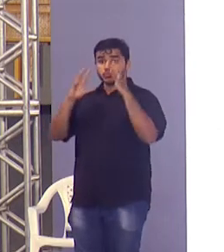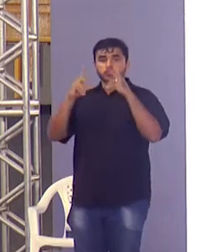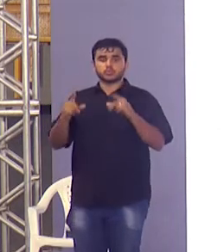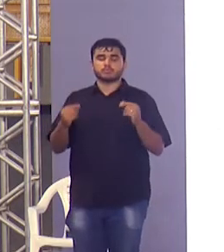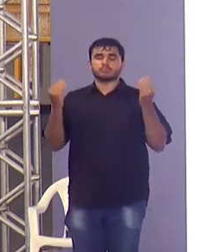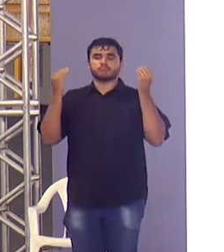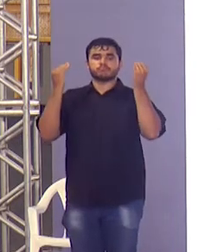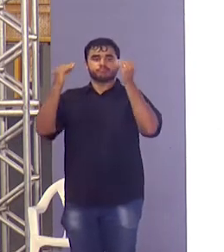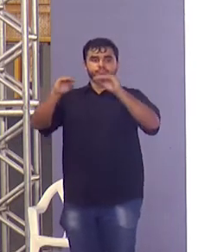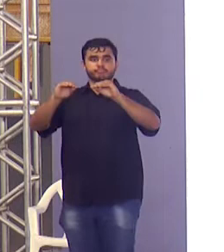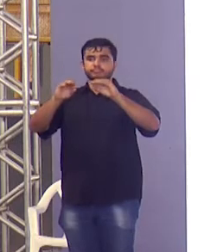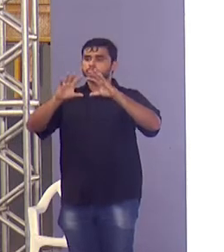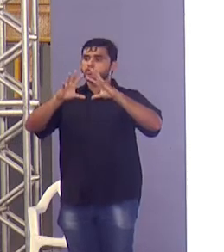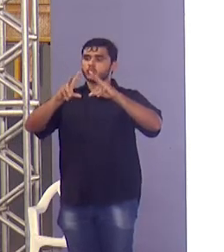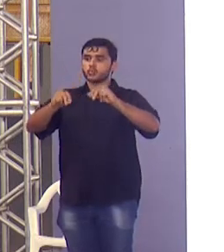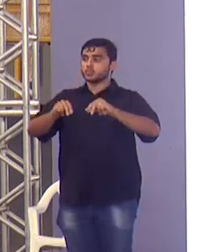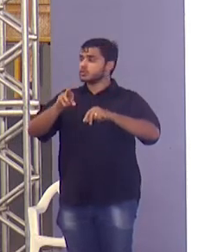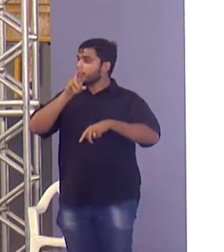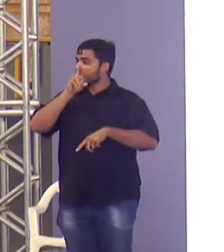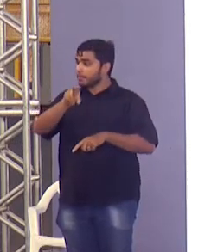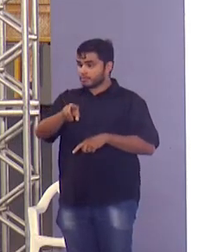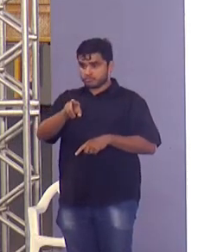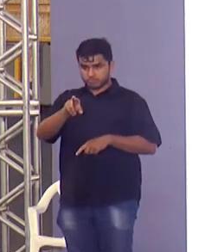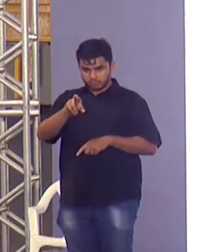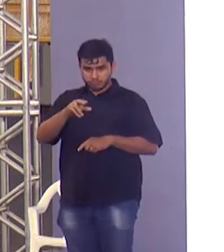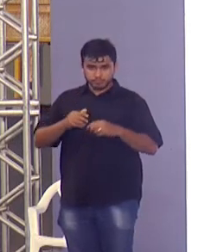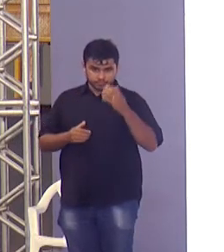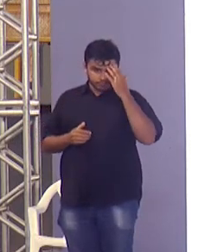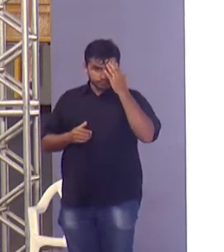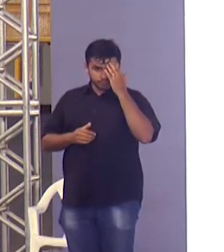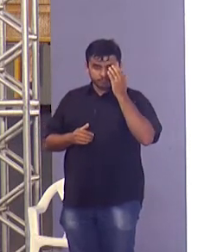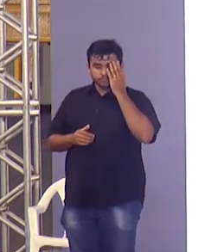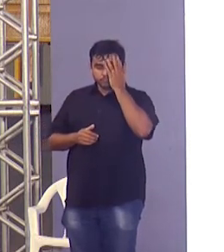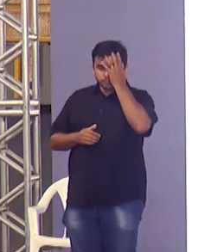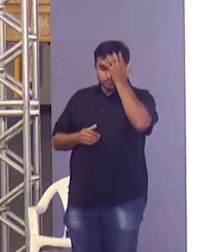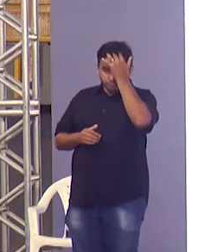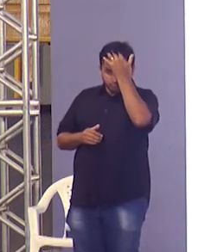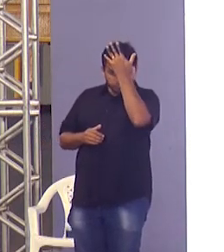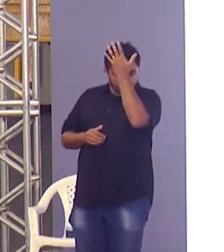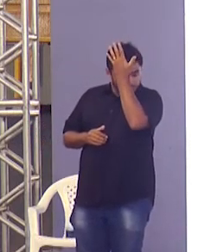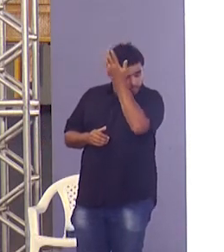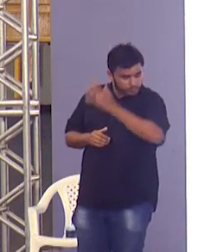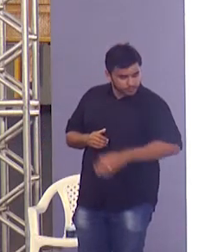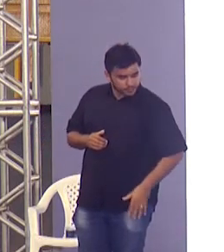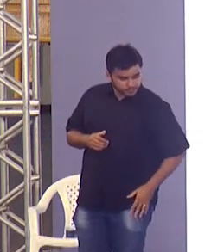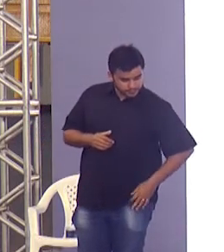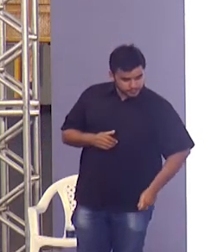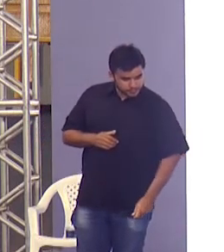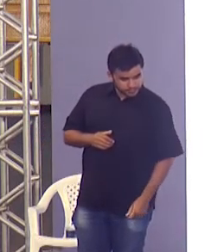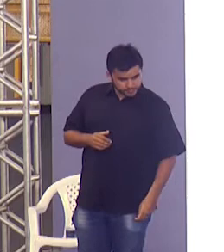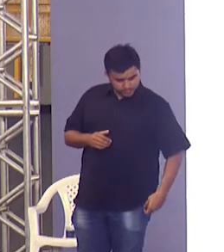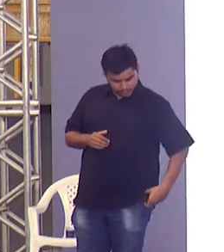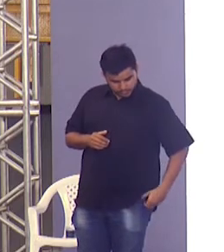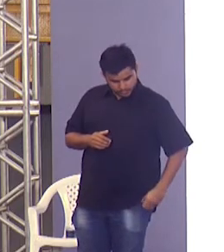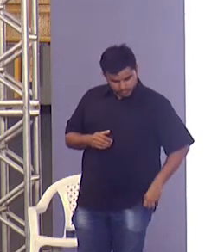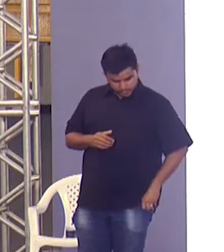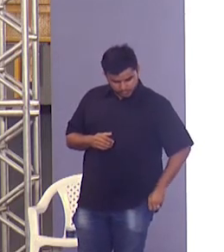resoluções de todo esse módulo aí, tá legal, pessoal? Deixa eu escolher outra aqui.